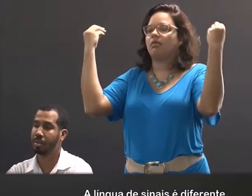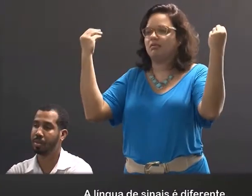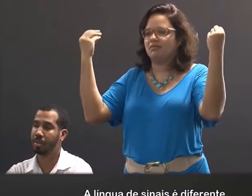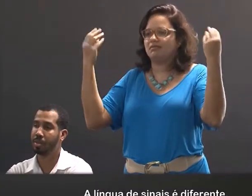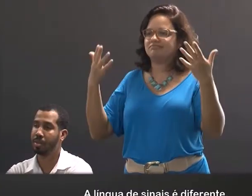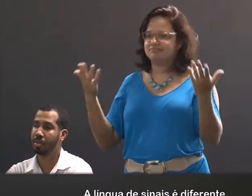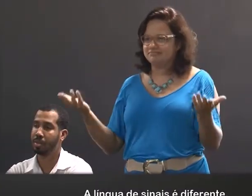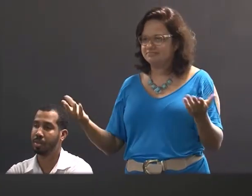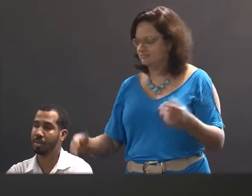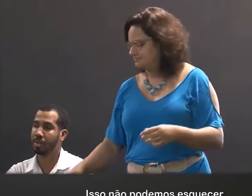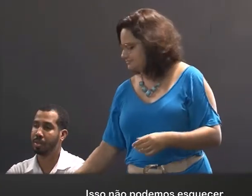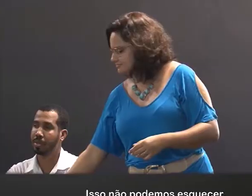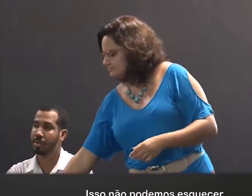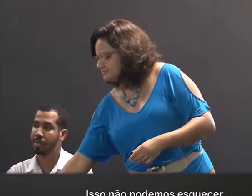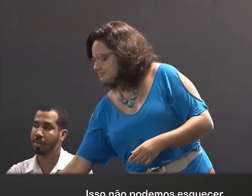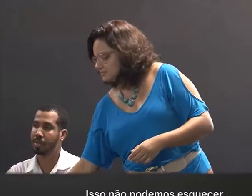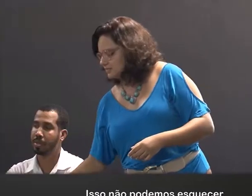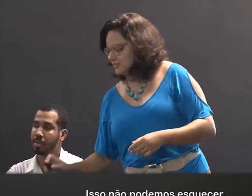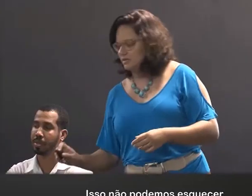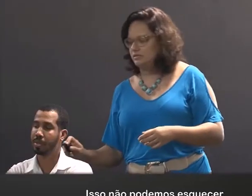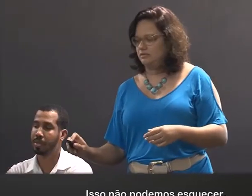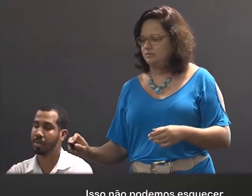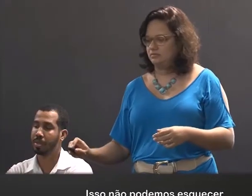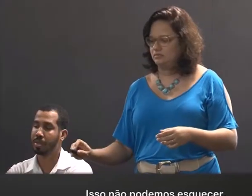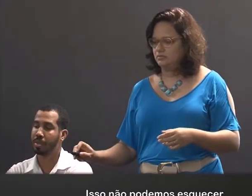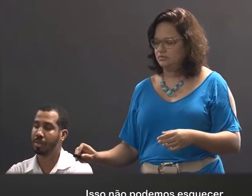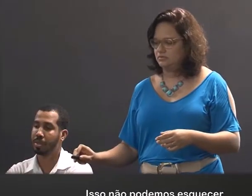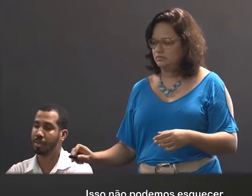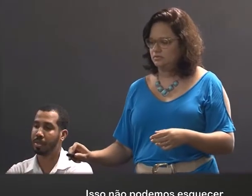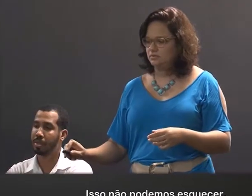diferente. Isso não podemos esquecer.